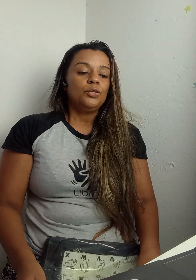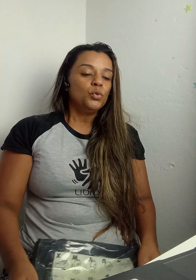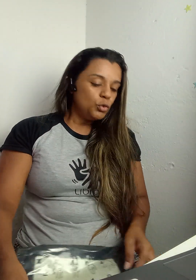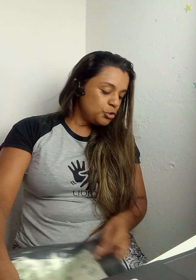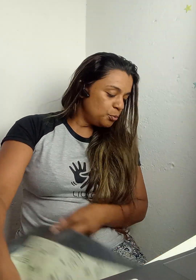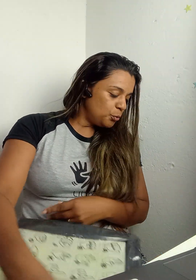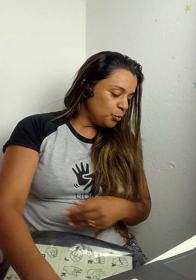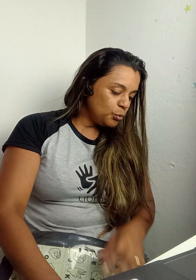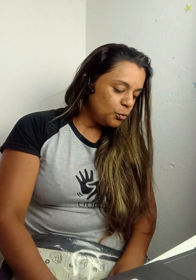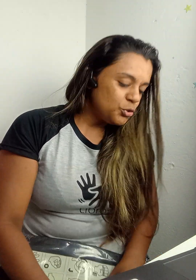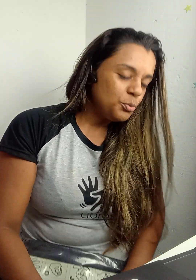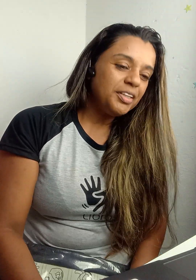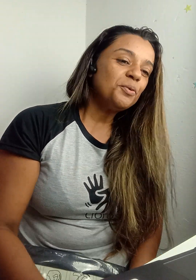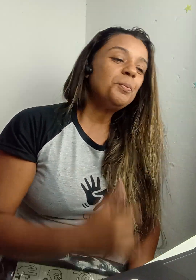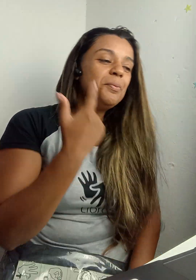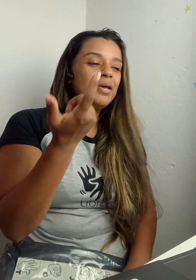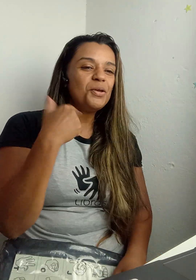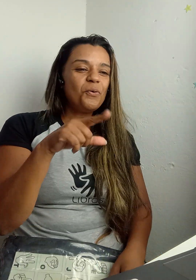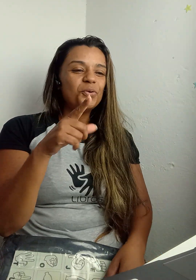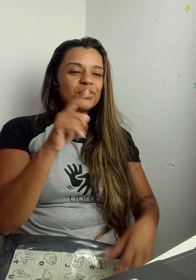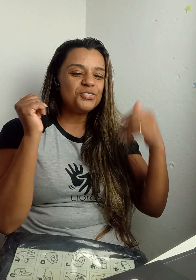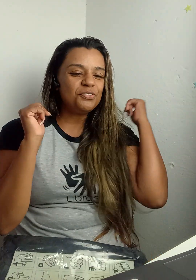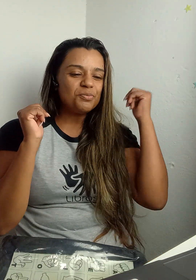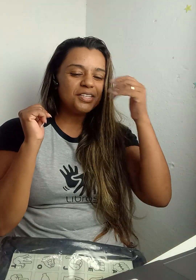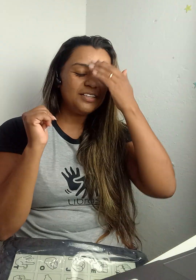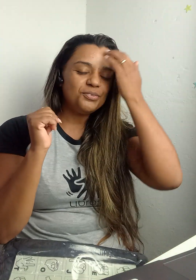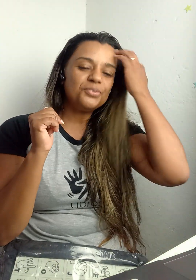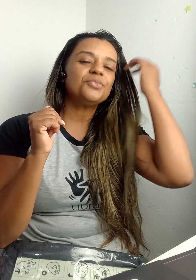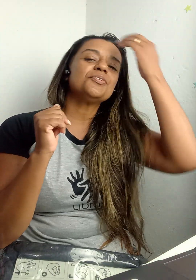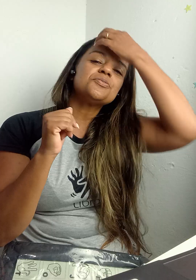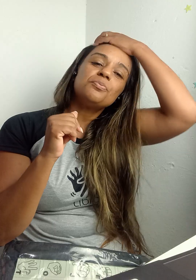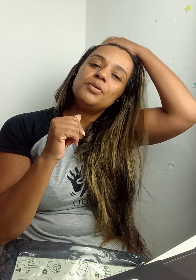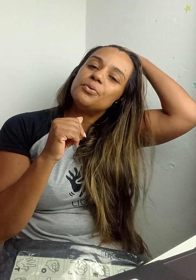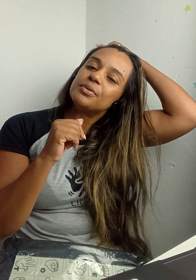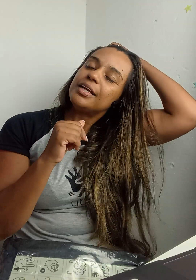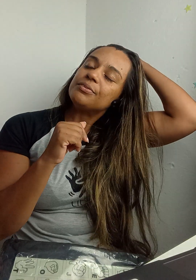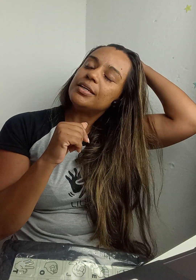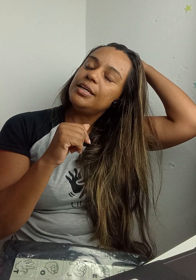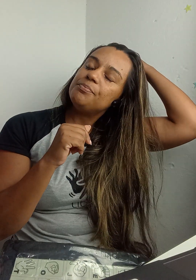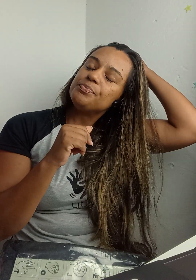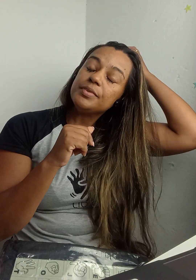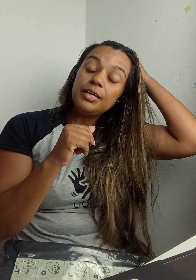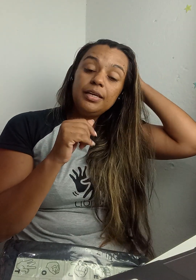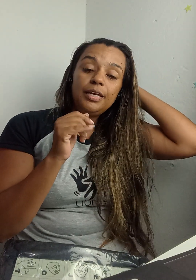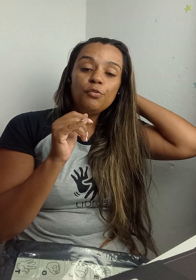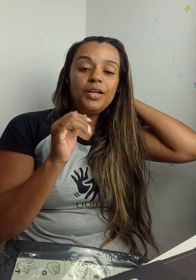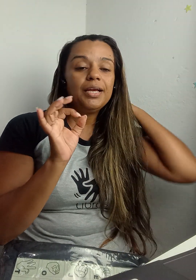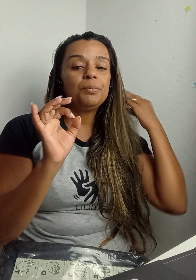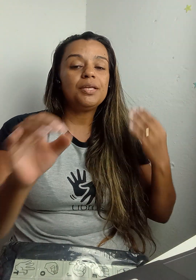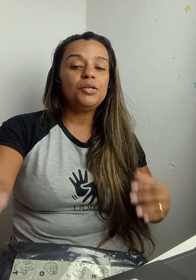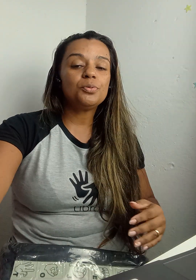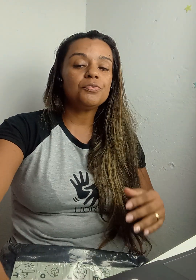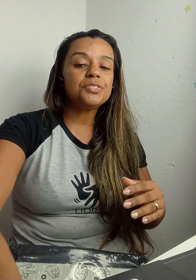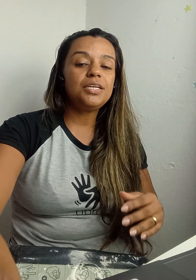No último, né, no primeiro encontro que tivemos, né, no nosso primeiro contato aqui, eu falei rapidamente para vocês,